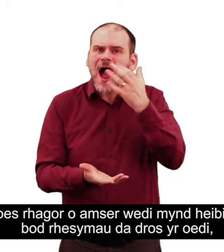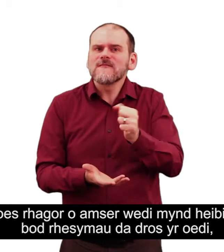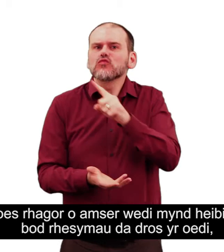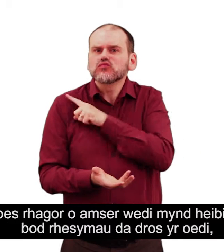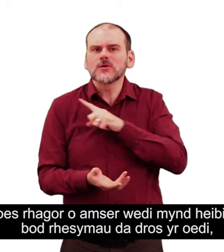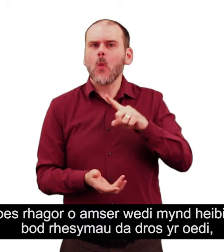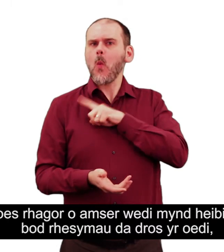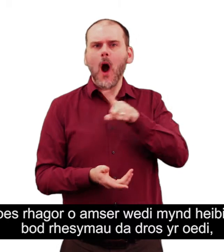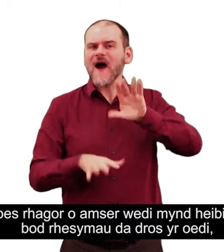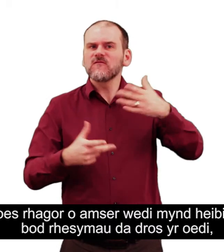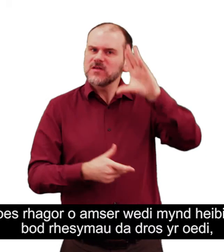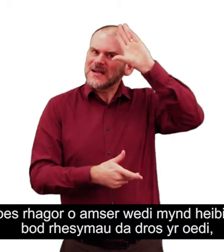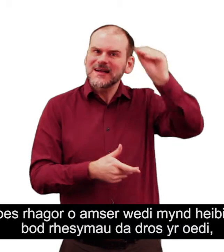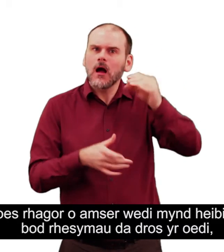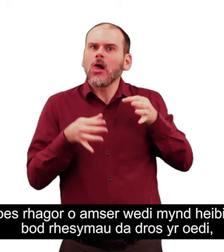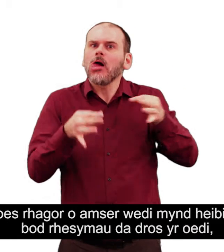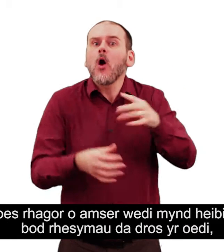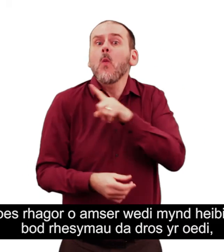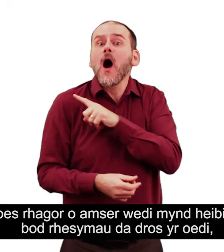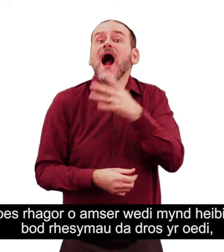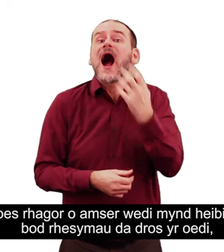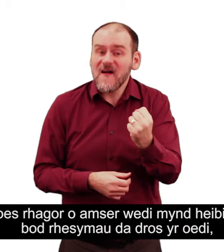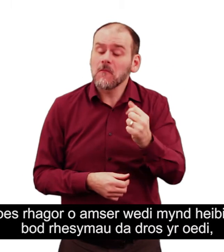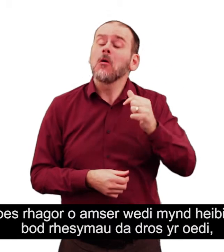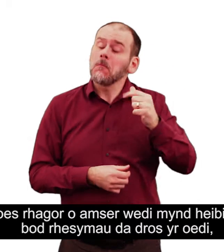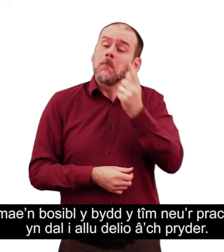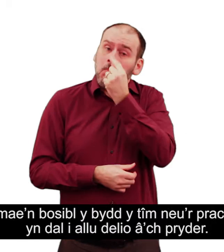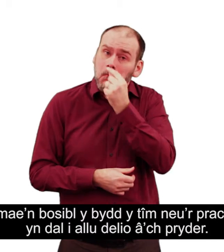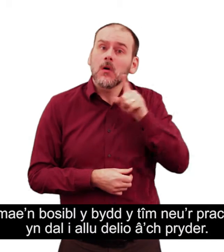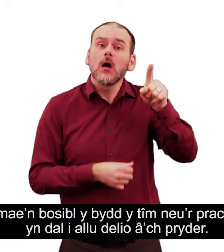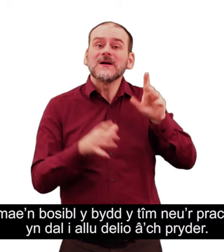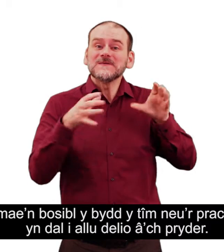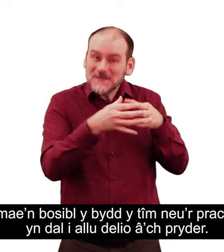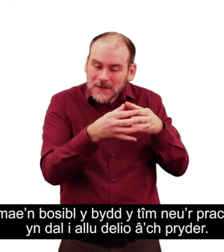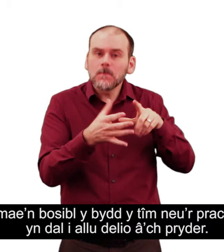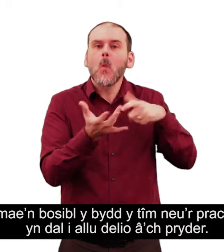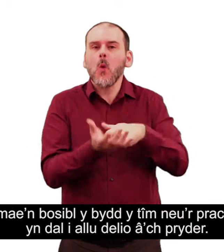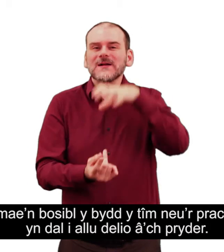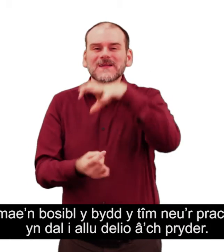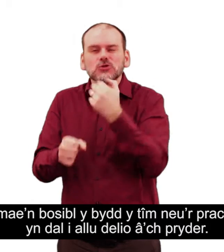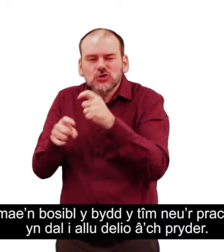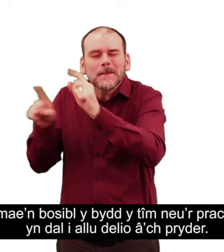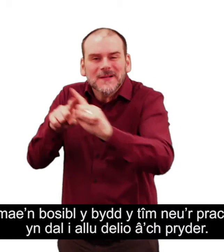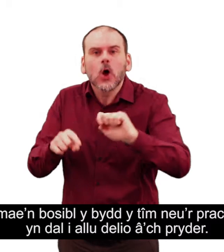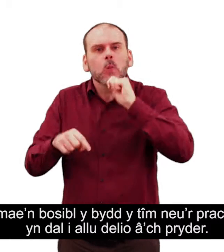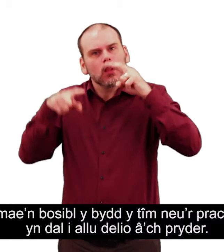Os oes rhagor o amser wedi mynd heibio ond bod resymau da dros yr oedi, mae'n bosibl y bydd y tîm neu'r practis yn dal i allu delio â'ch